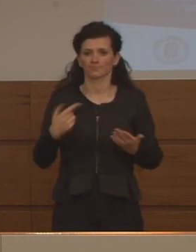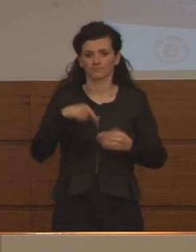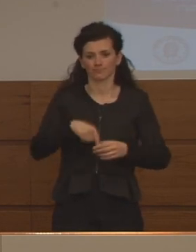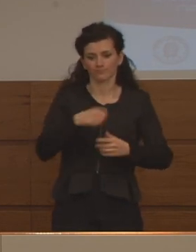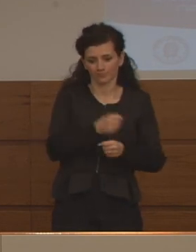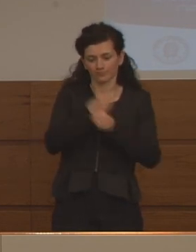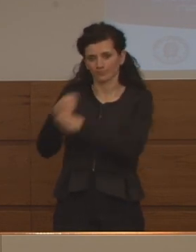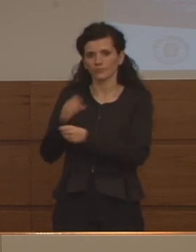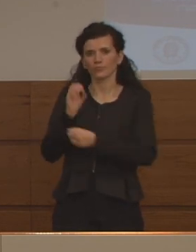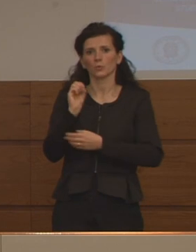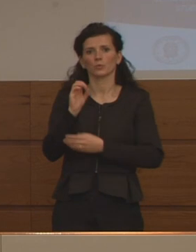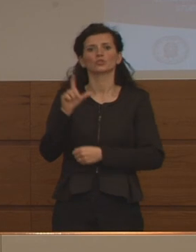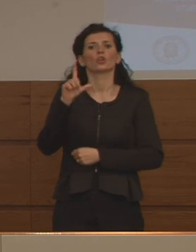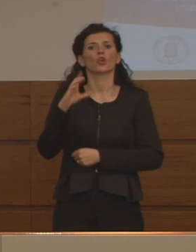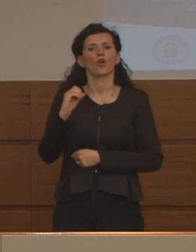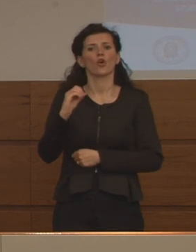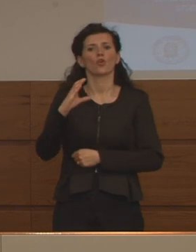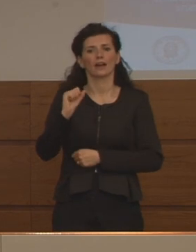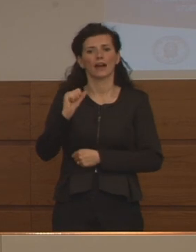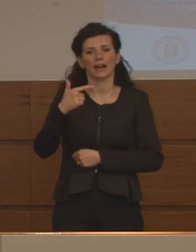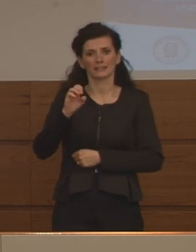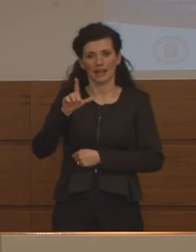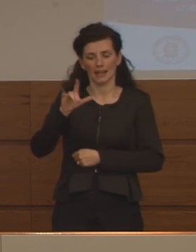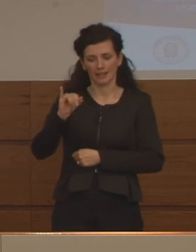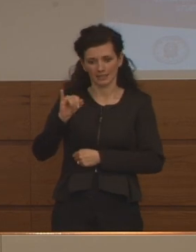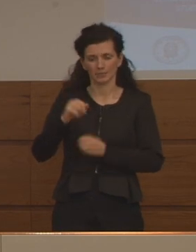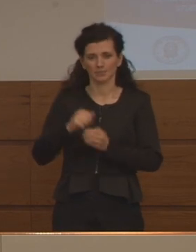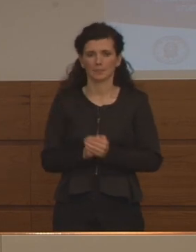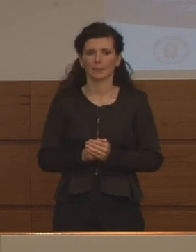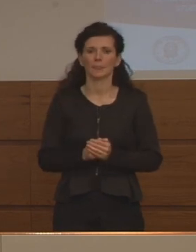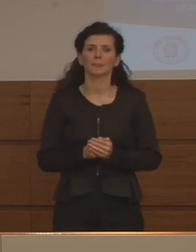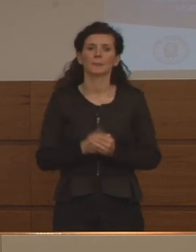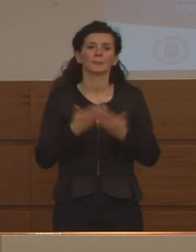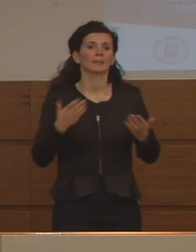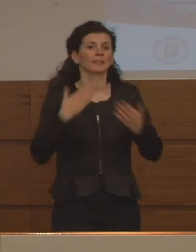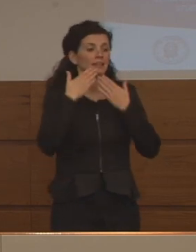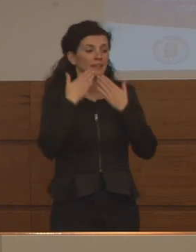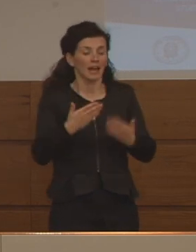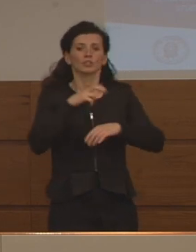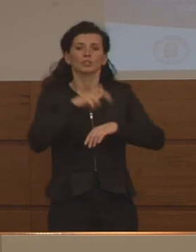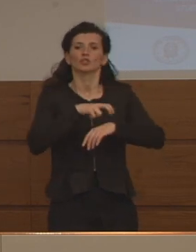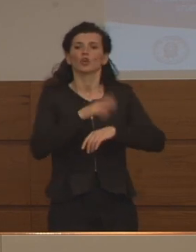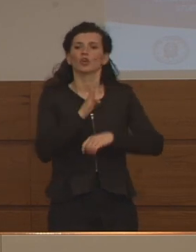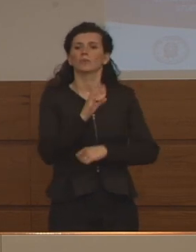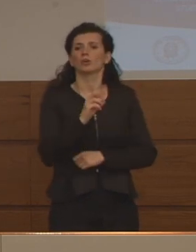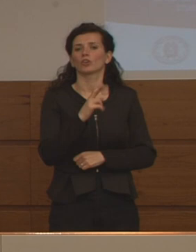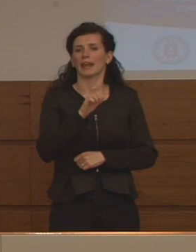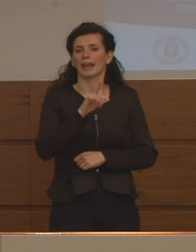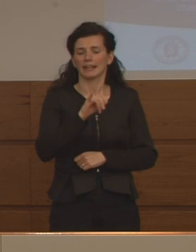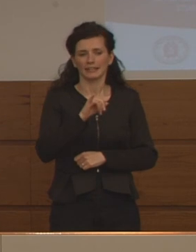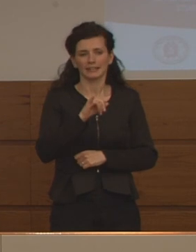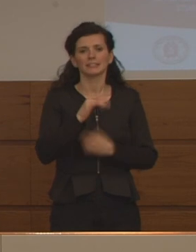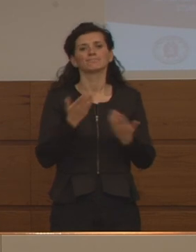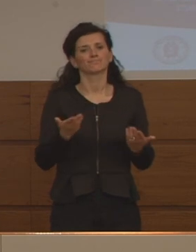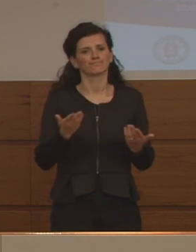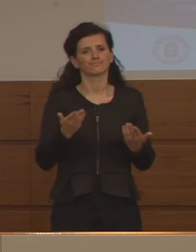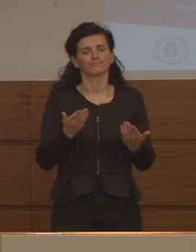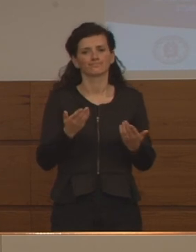parola al professore locatelli grazie dottor borrelli sarebbe facile a questa sera